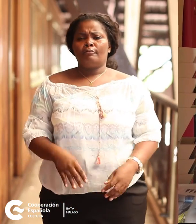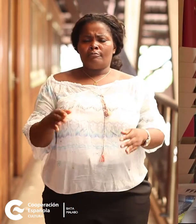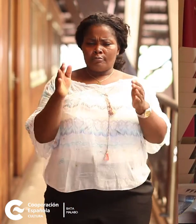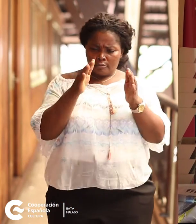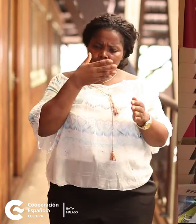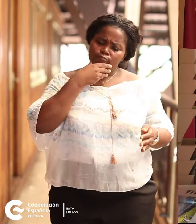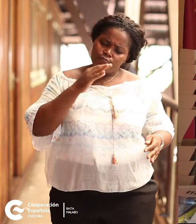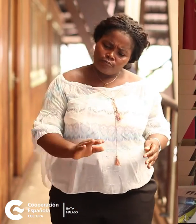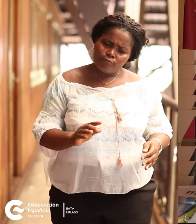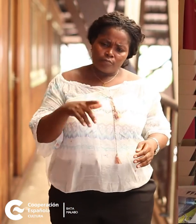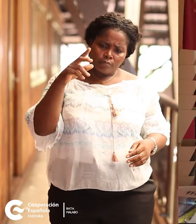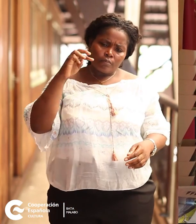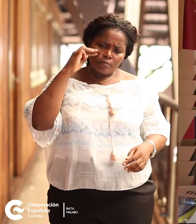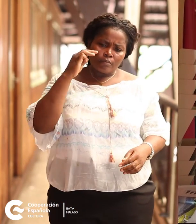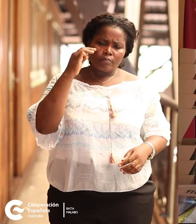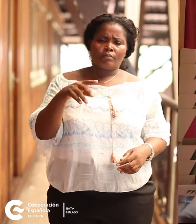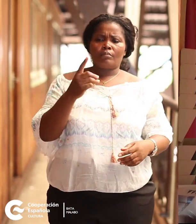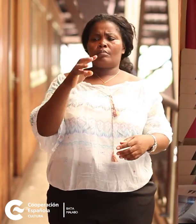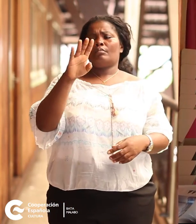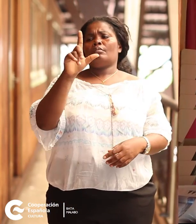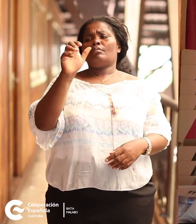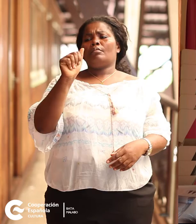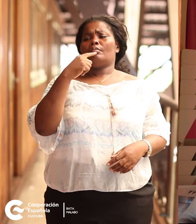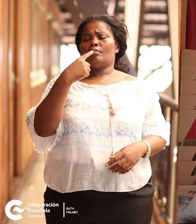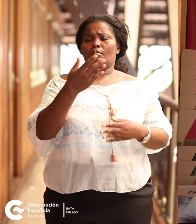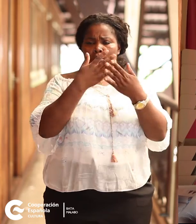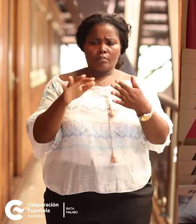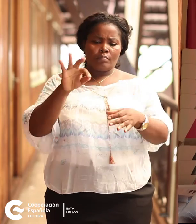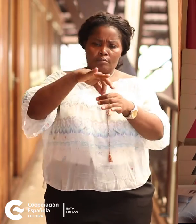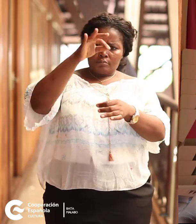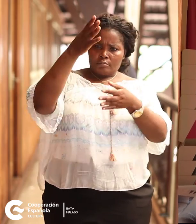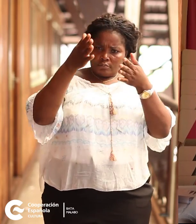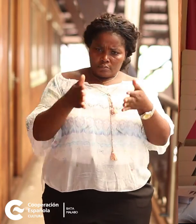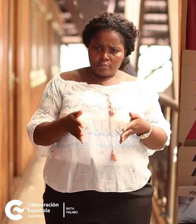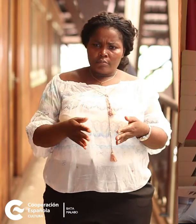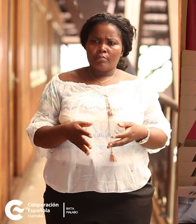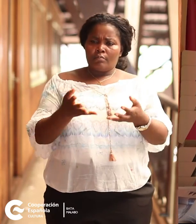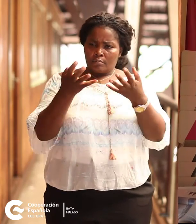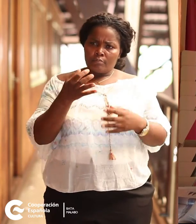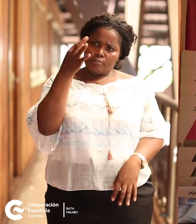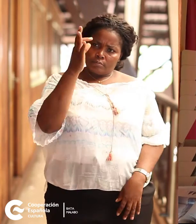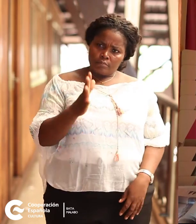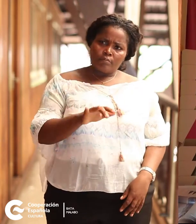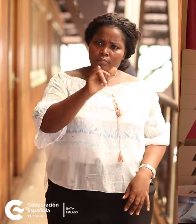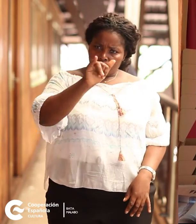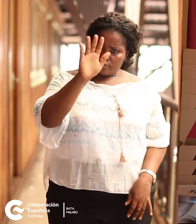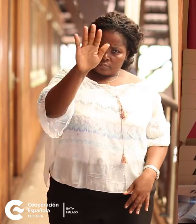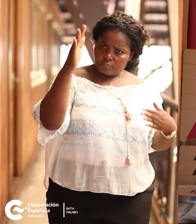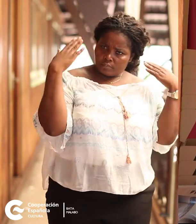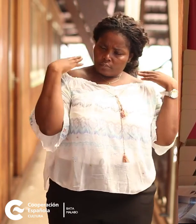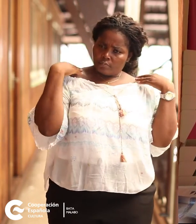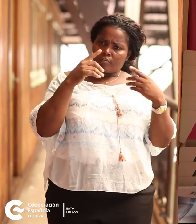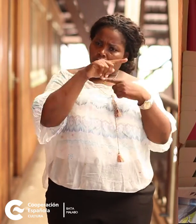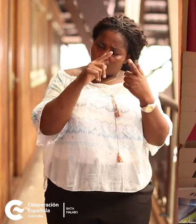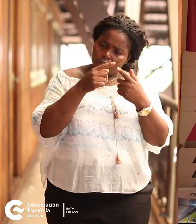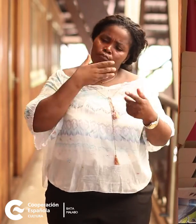El pequeño Martin era un niño de Alabama, de los más espiritual. Quería ser predicador como su padre